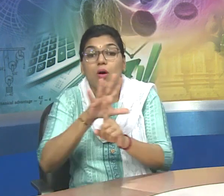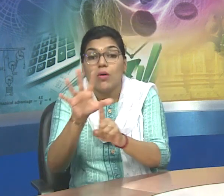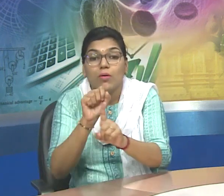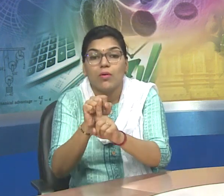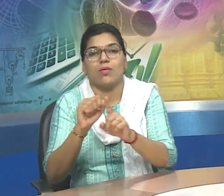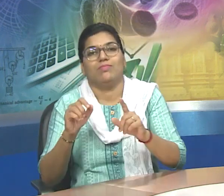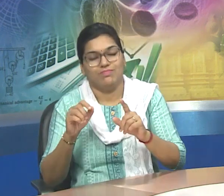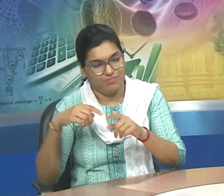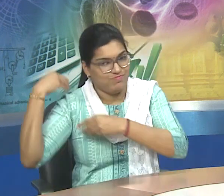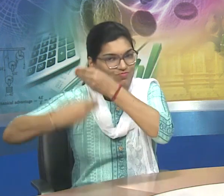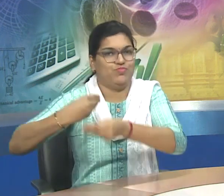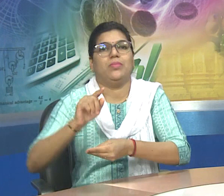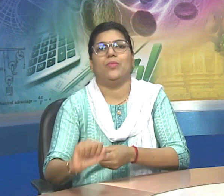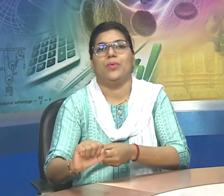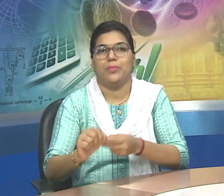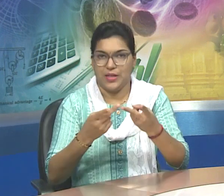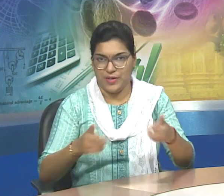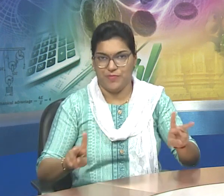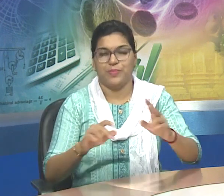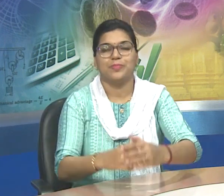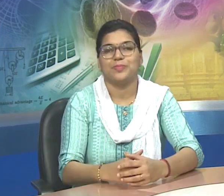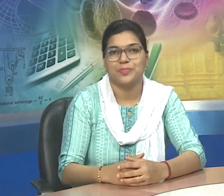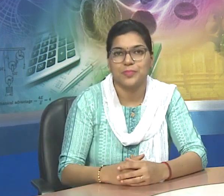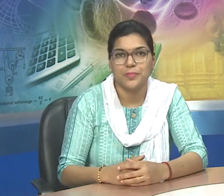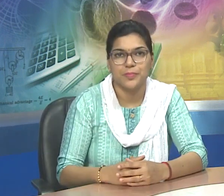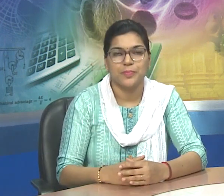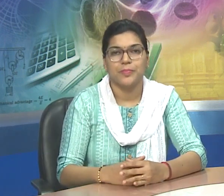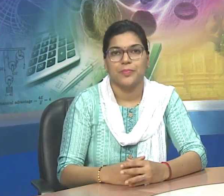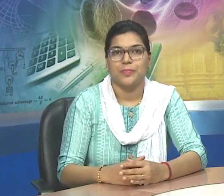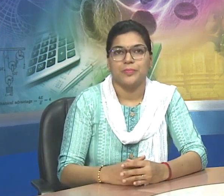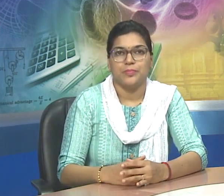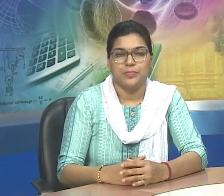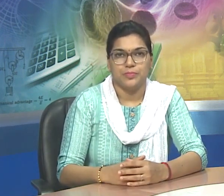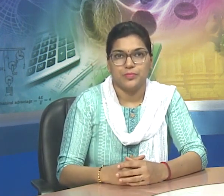नियम बेशक अलग हो सकते हैं पर सांस्कृतिक समानताएं उसमें ज़रूर होंगी।